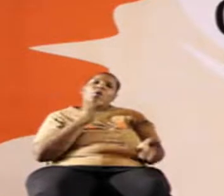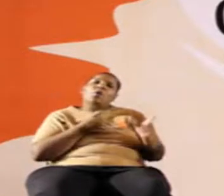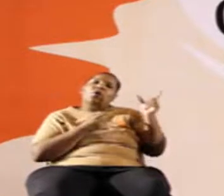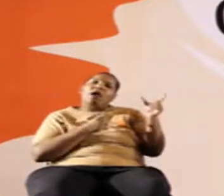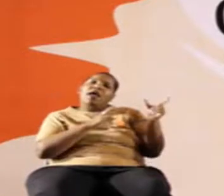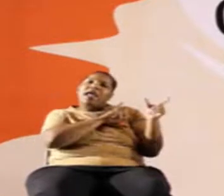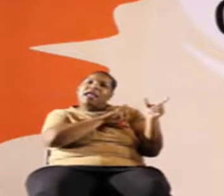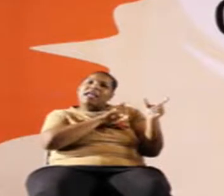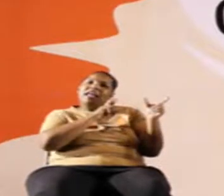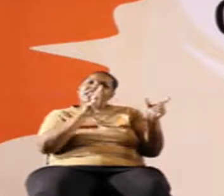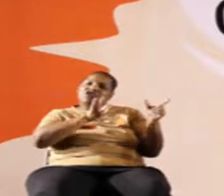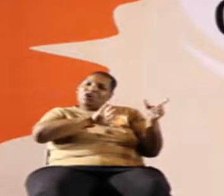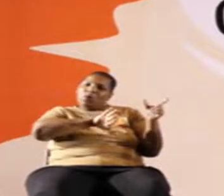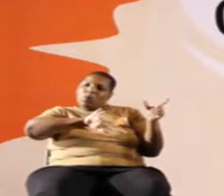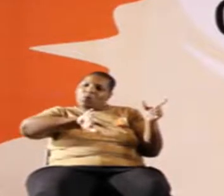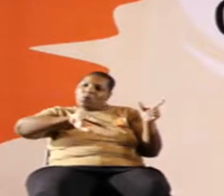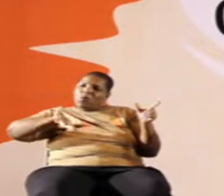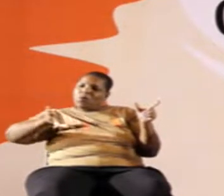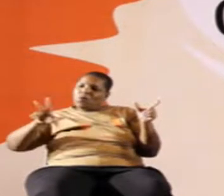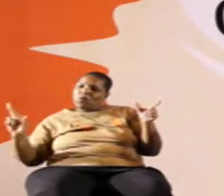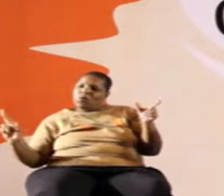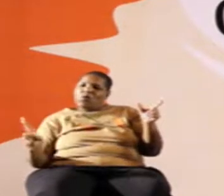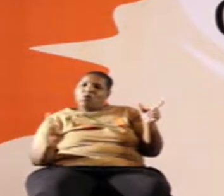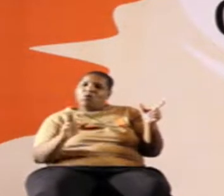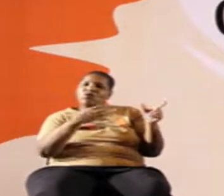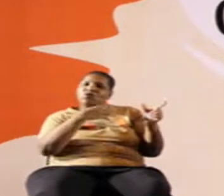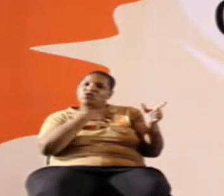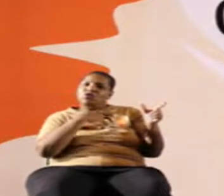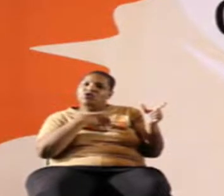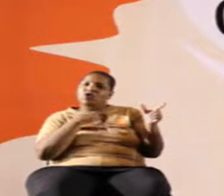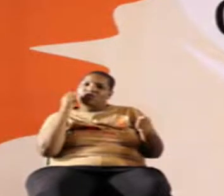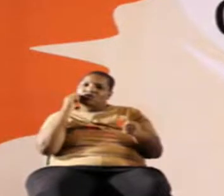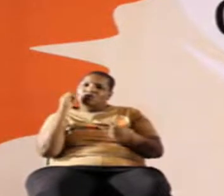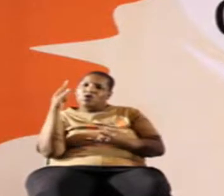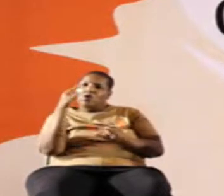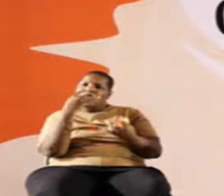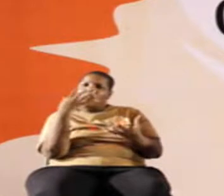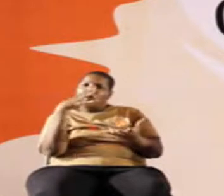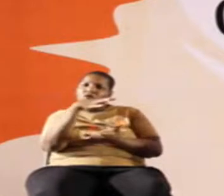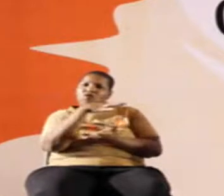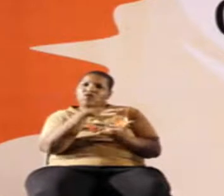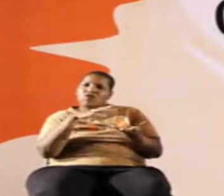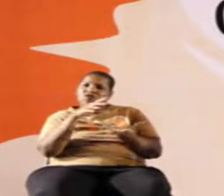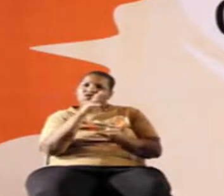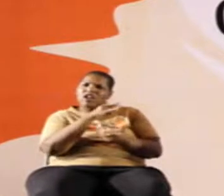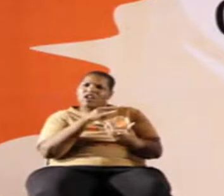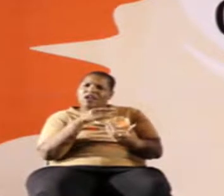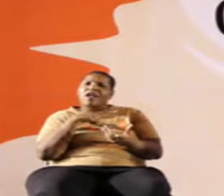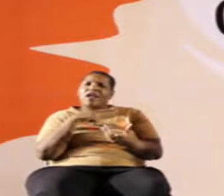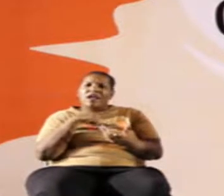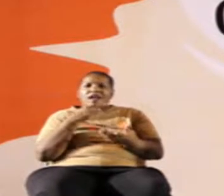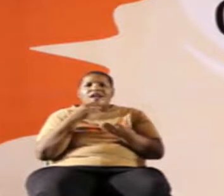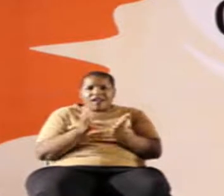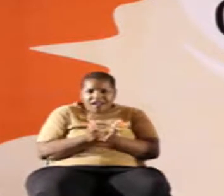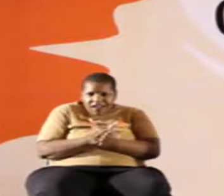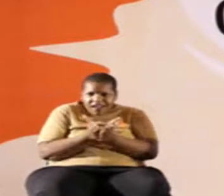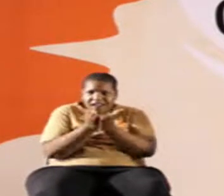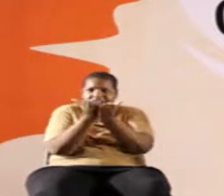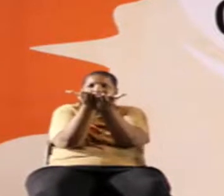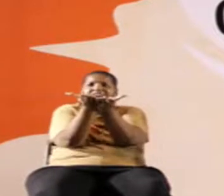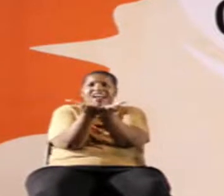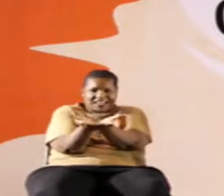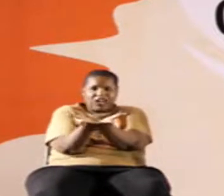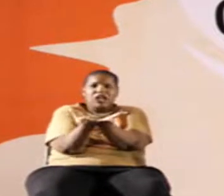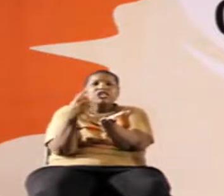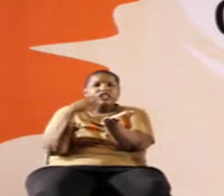religião marginalizada, um modo de vida em que o feitiço faz sentido, né? Em que o ebó faz sentido, em